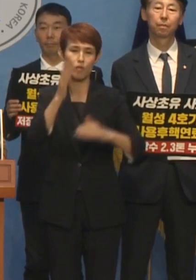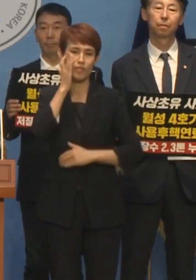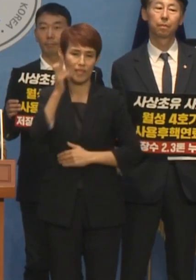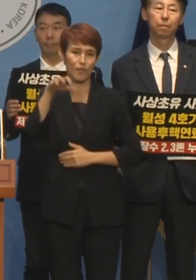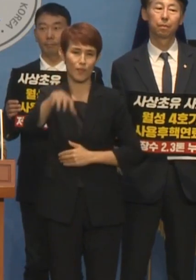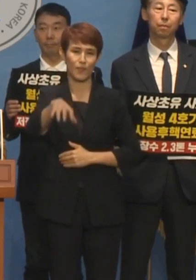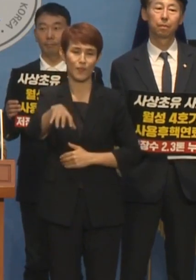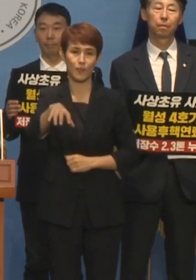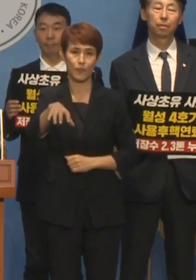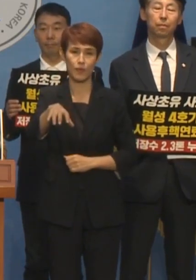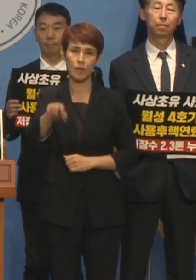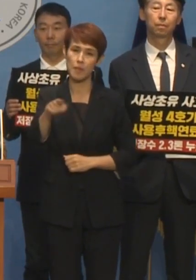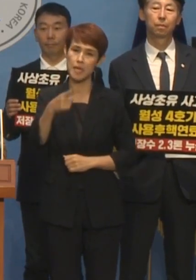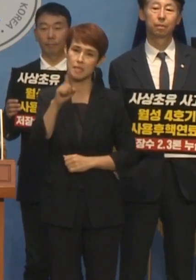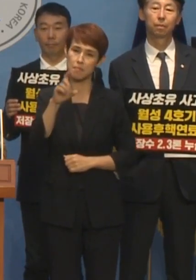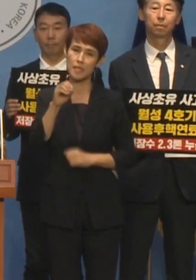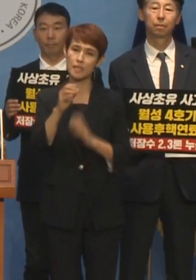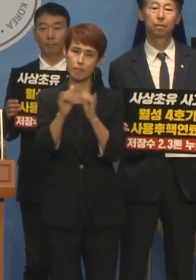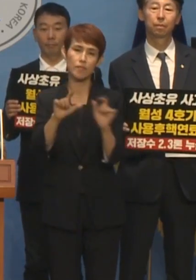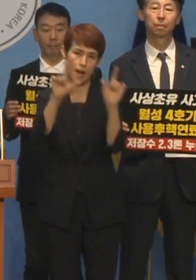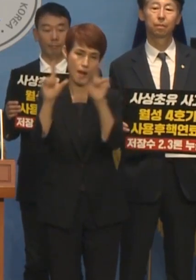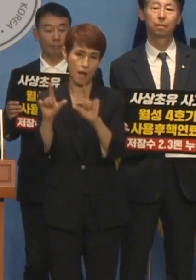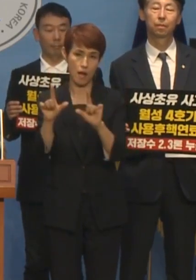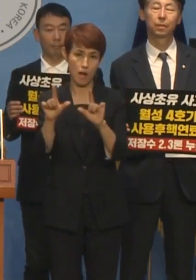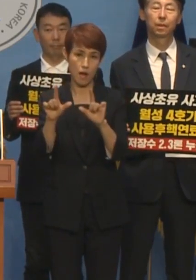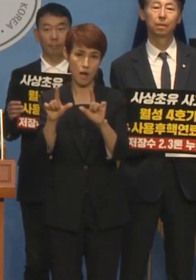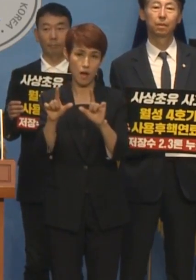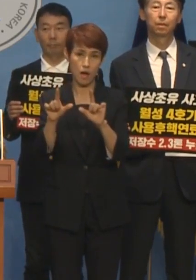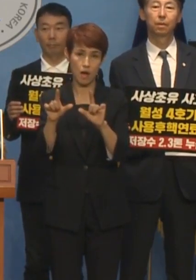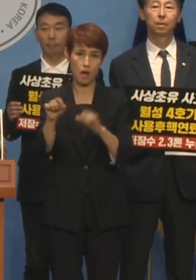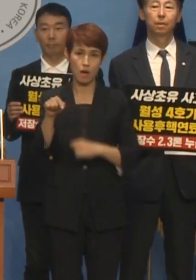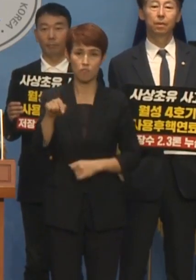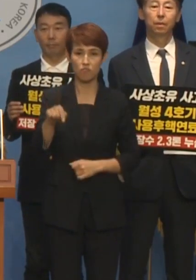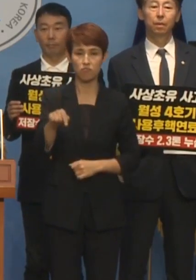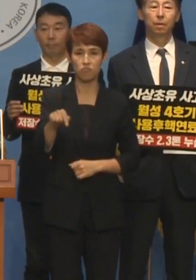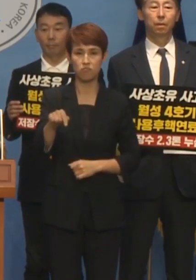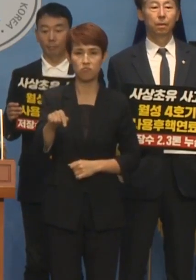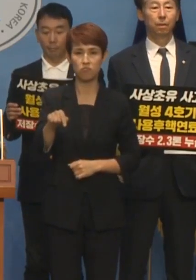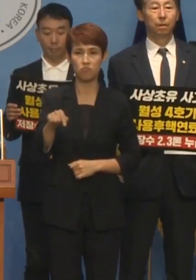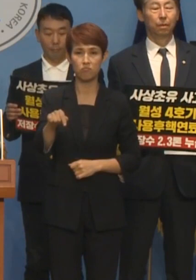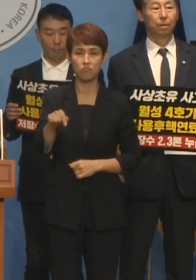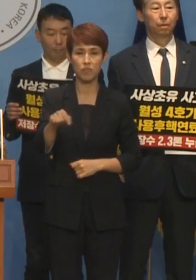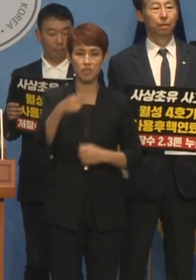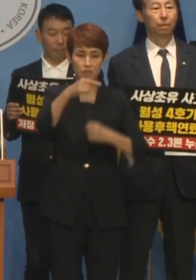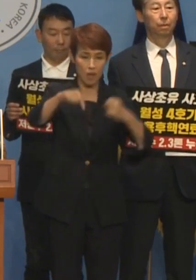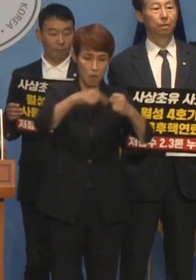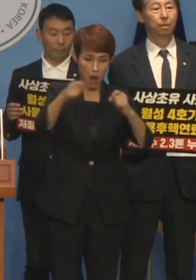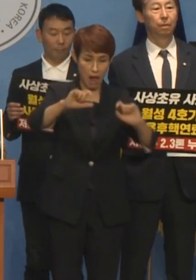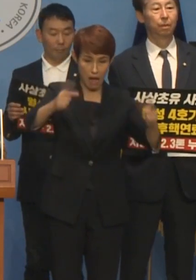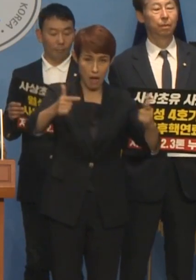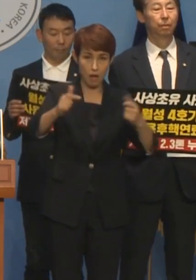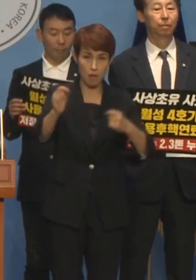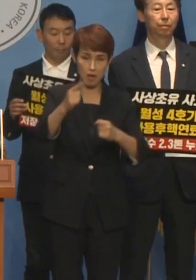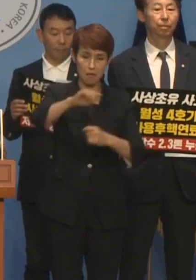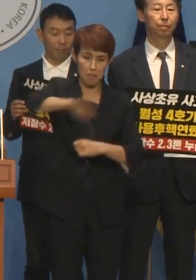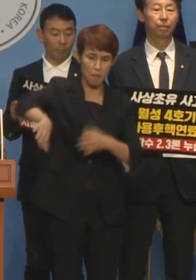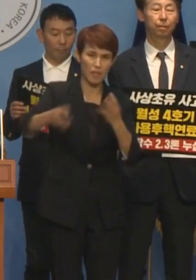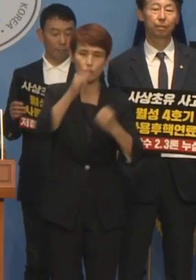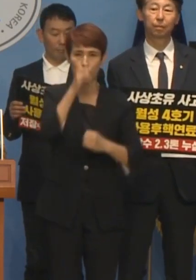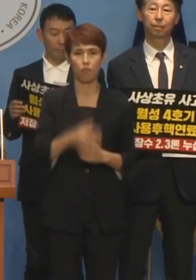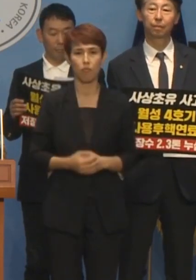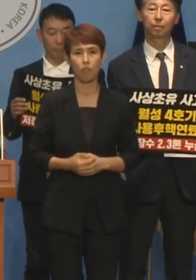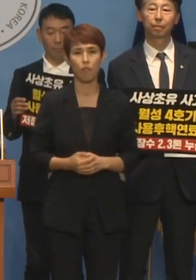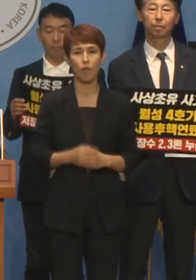도시인데 그냥 해당 지역이 아니라는 이유로 굉장히 배제를 많이 당하는 곳에 있습니다.